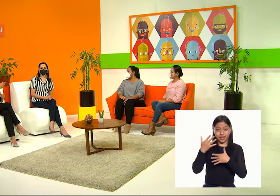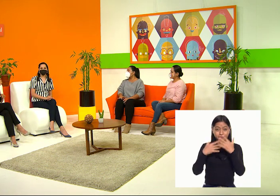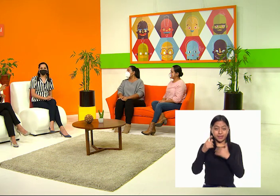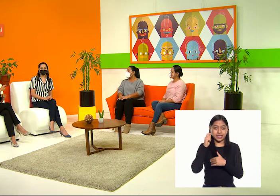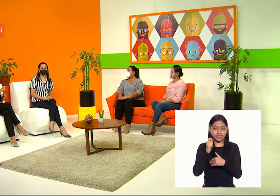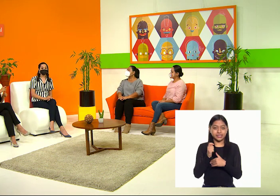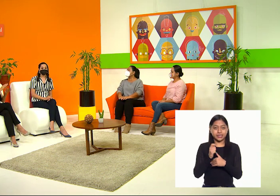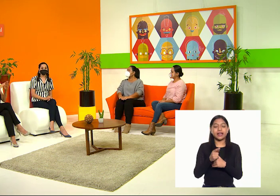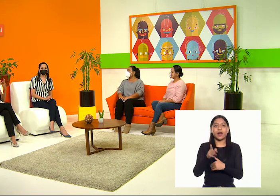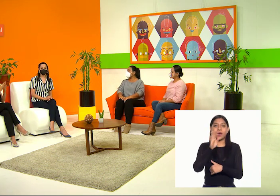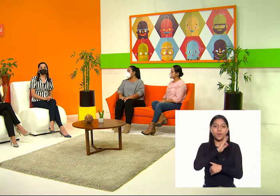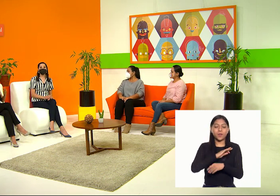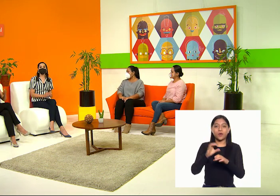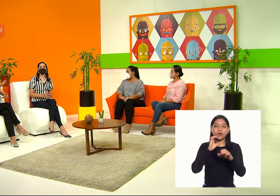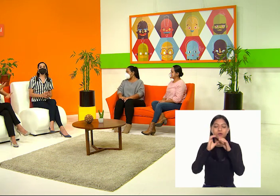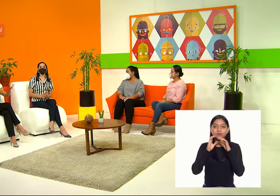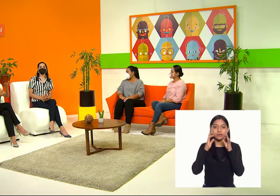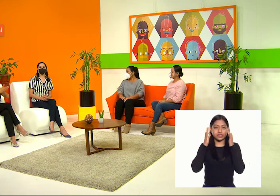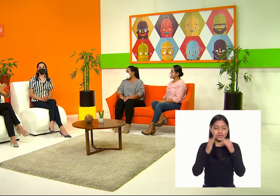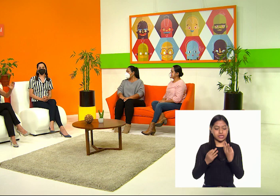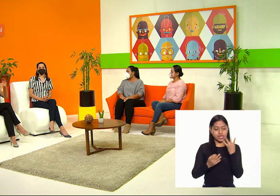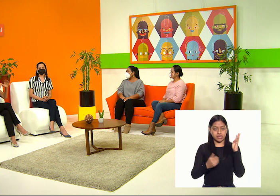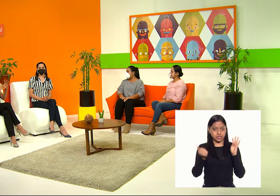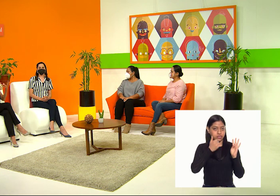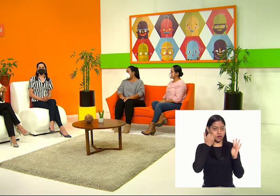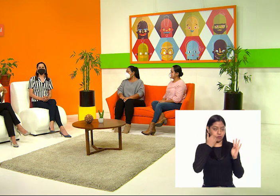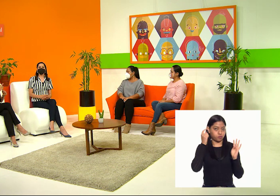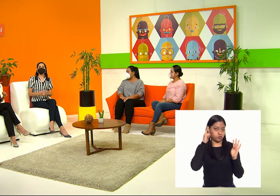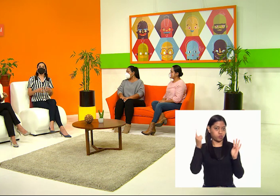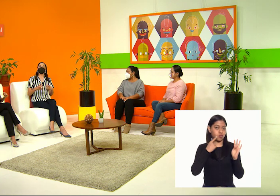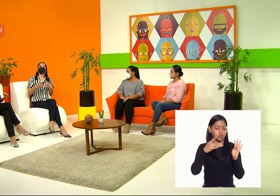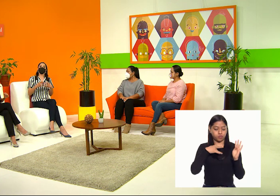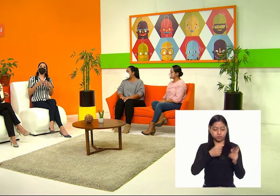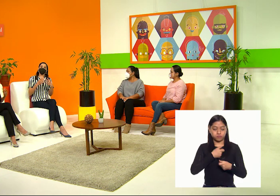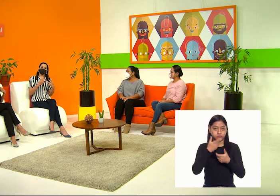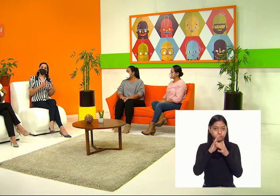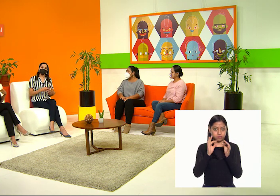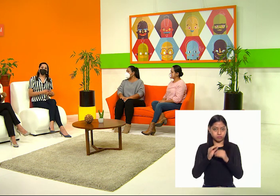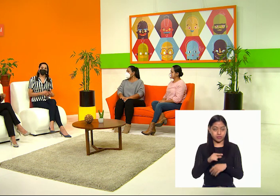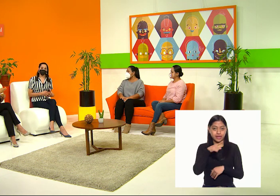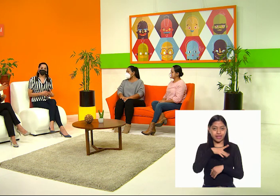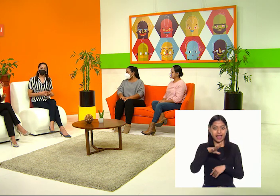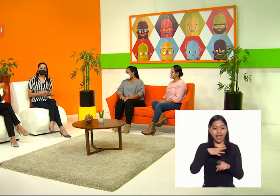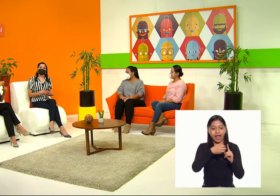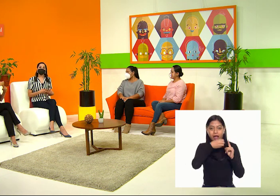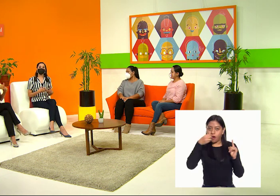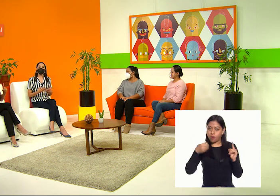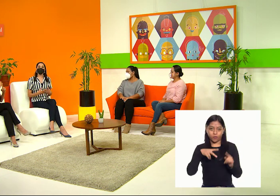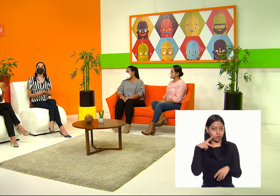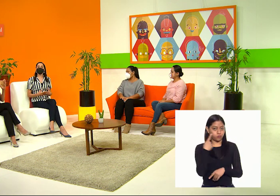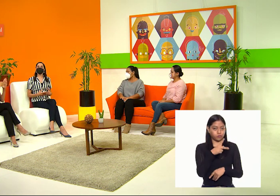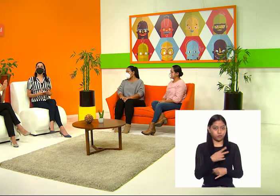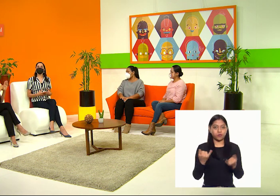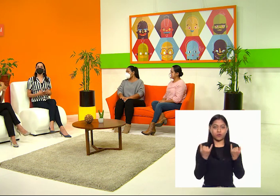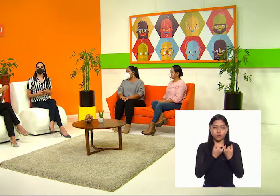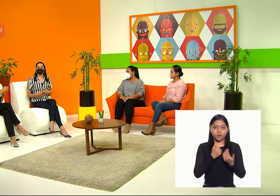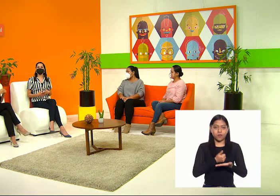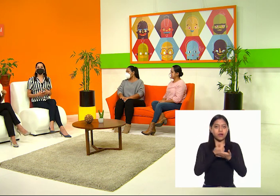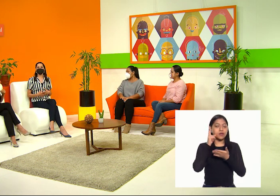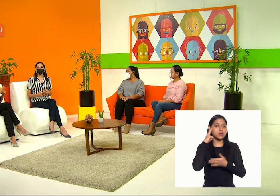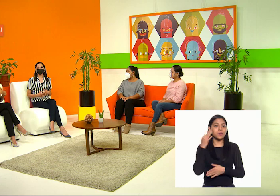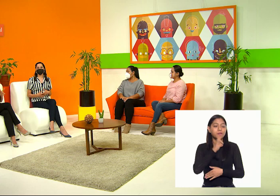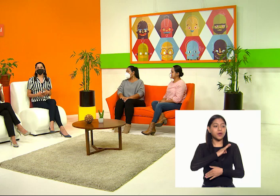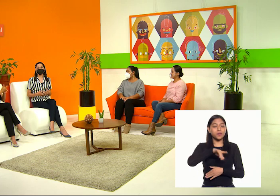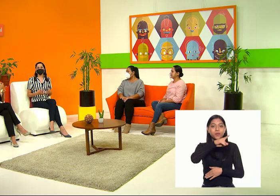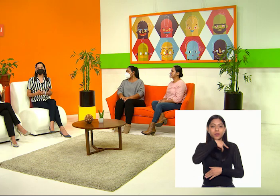de comunicación por excelencia de las y los alumnos sordos, que tiene una estructura propia y que contribuye de manera